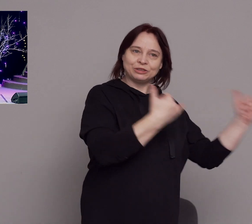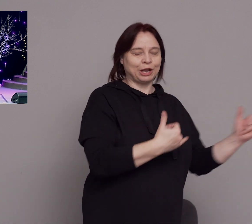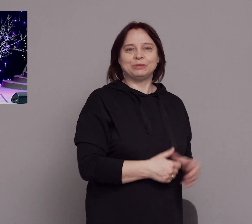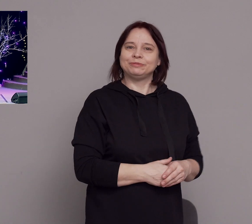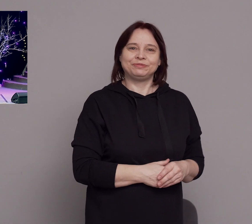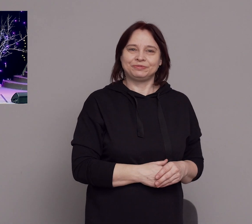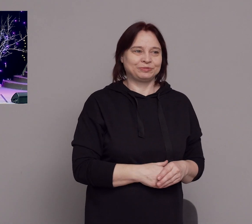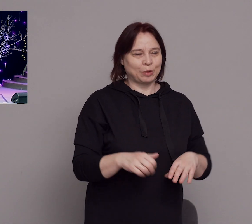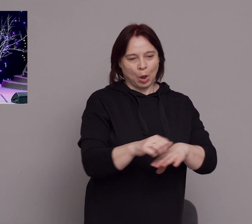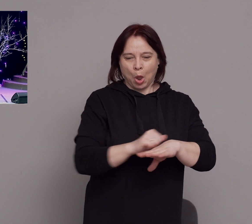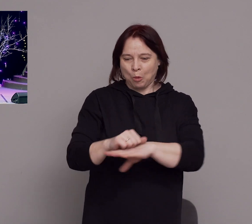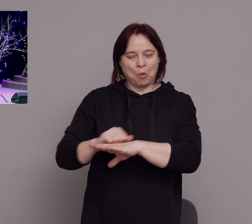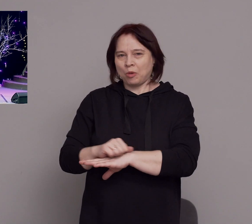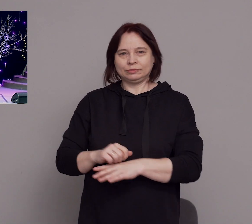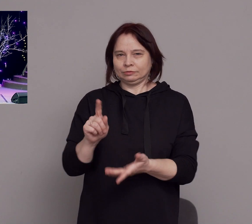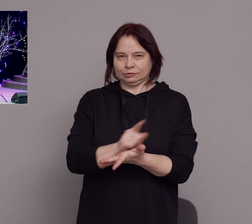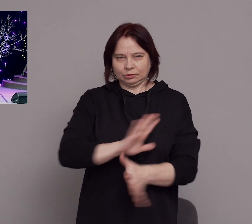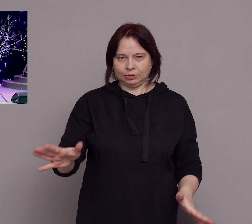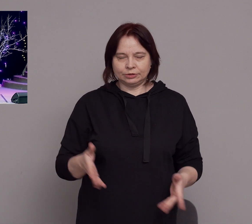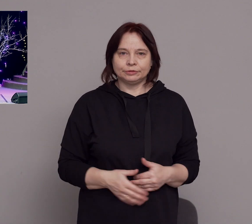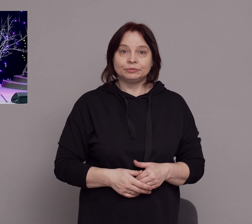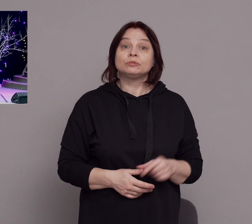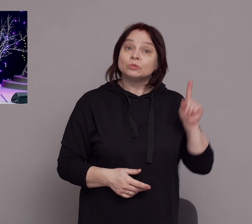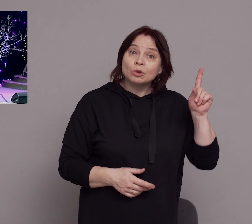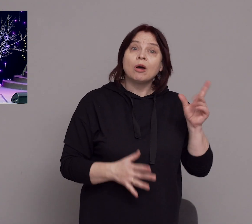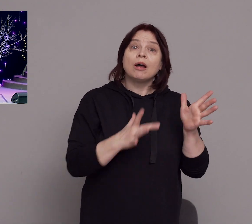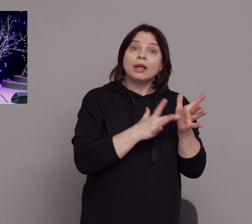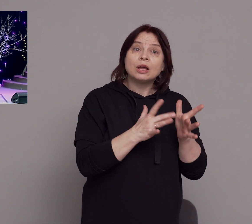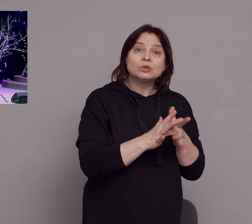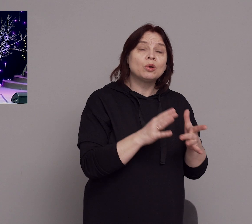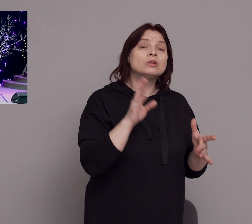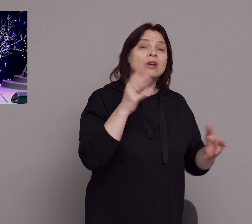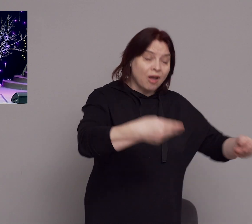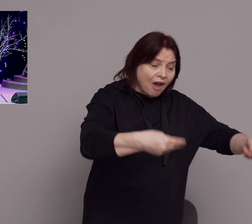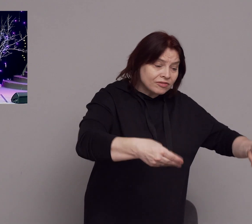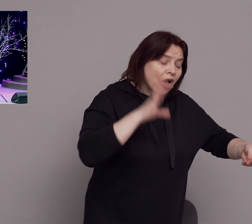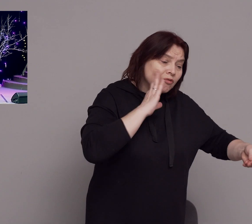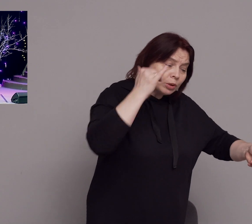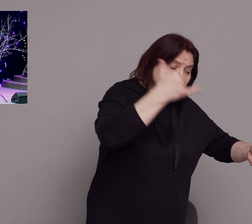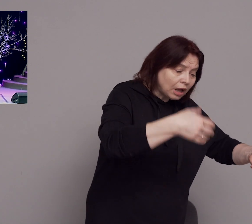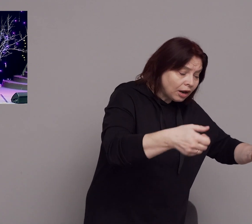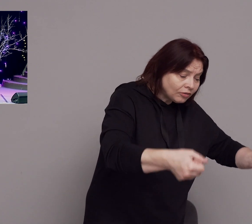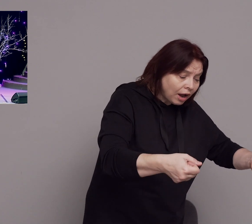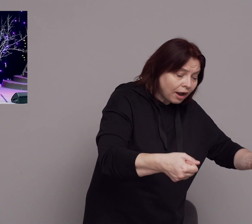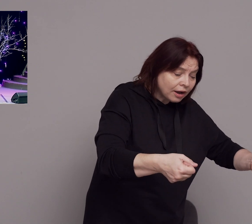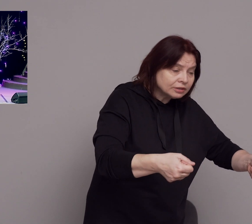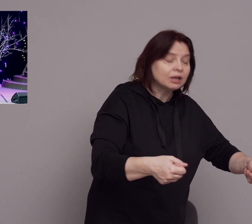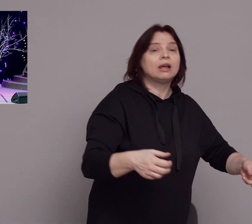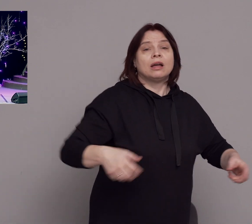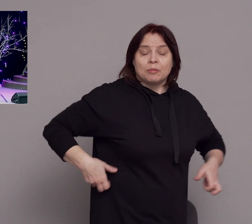Иисус берет тряпку, берет воду, садится на колено и говорит: «Петр, я должен омыть тебе